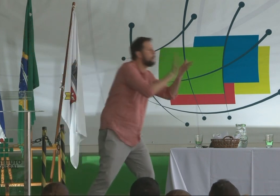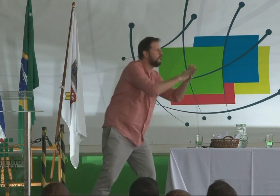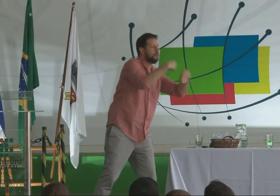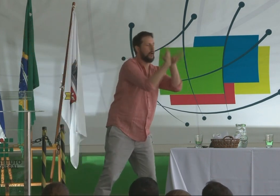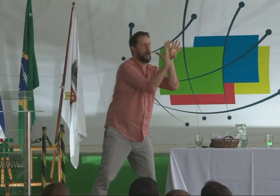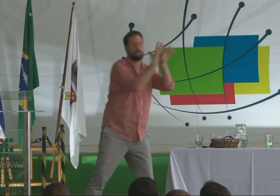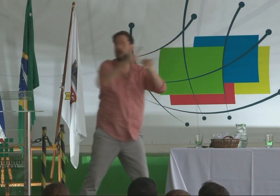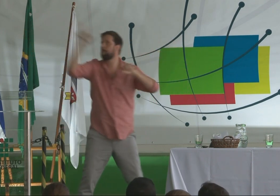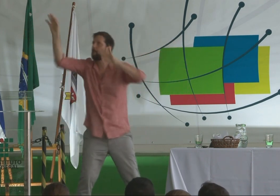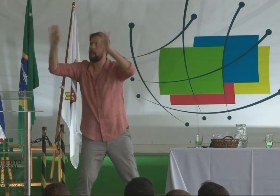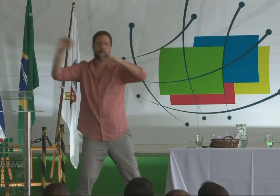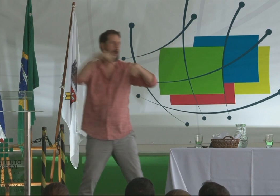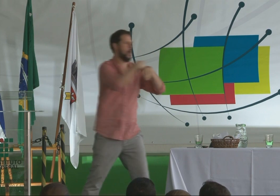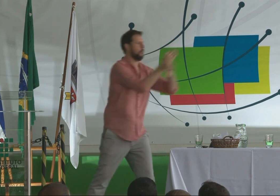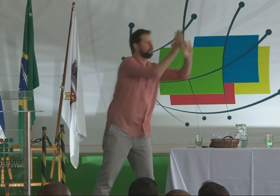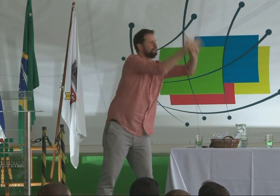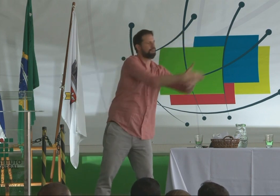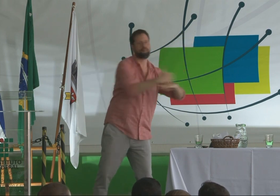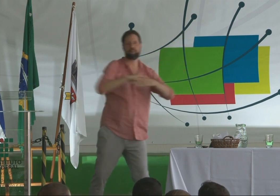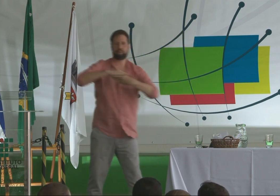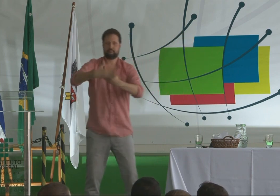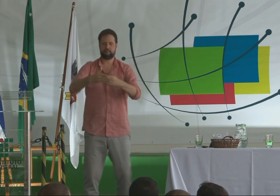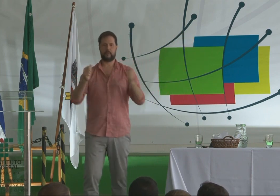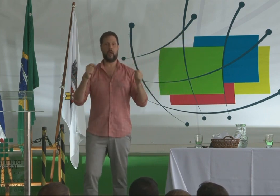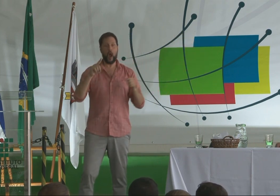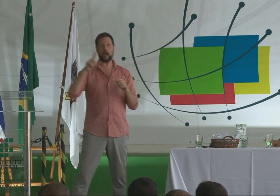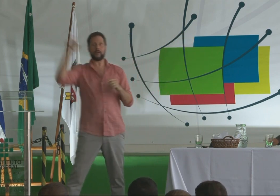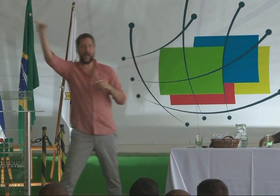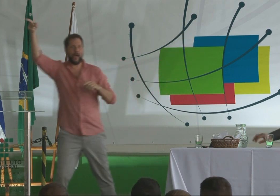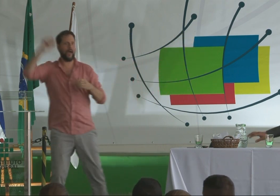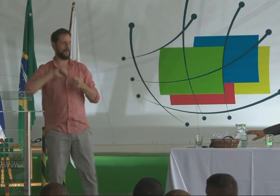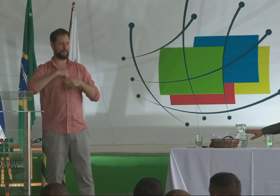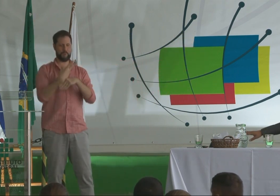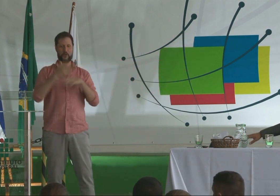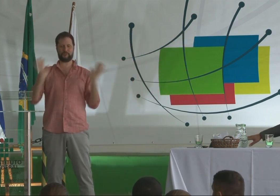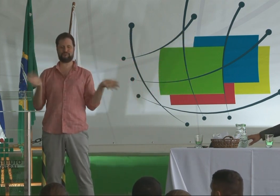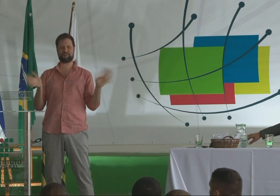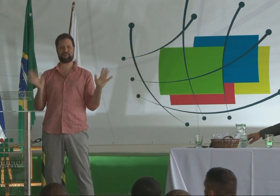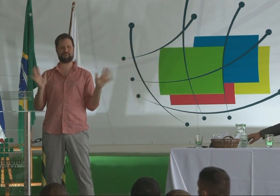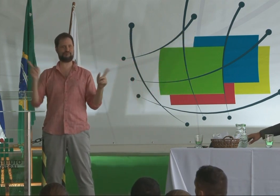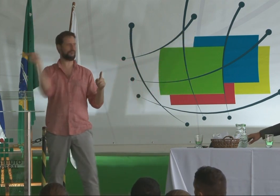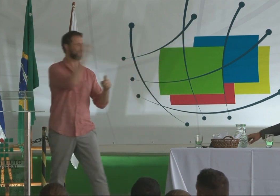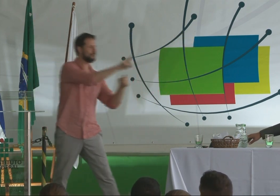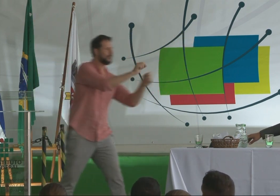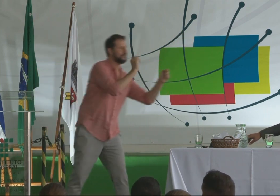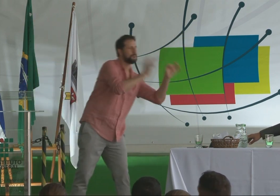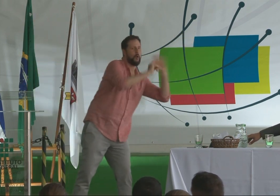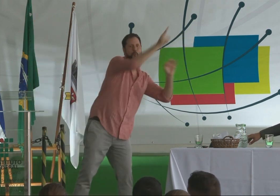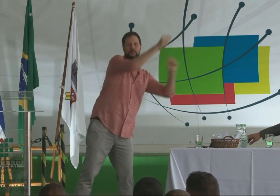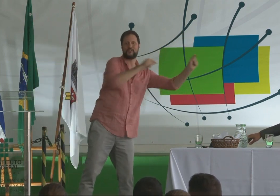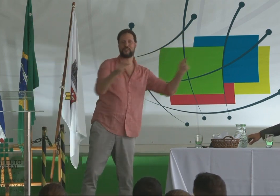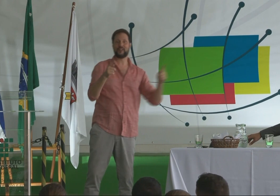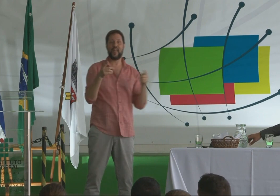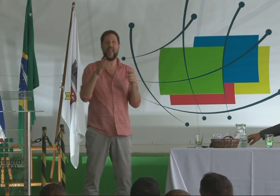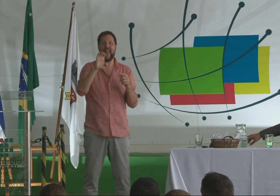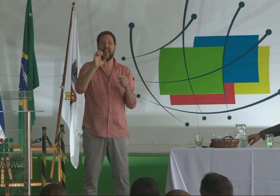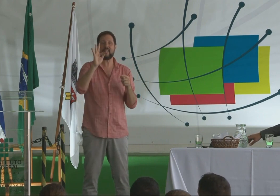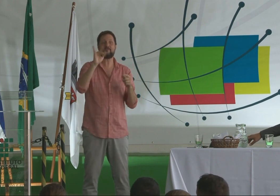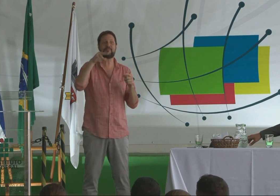Aqui tem, aqui não tem, a gente trabalha isso? Usa a videoconferência, usa a tradução simultânea por aplicativos em tempo real, pra socialização também, pra